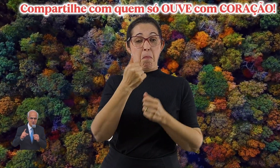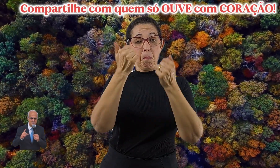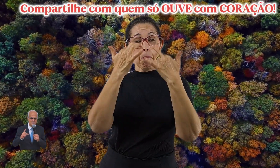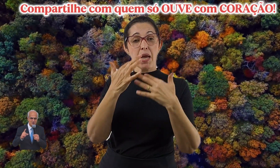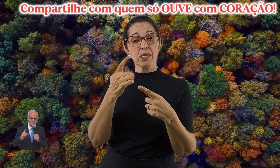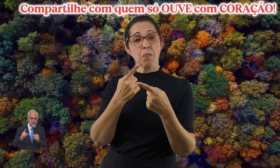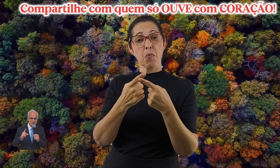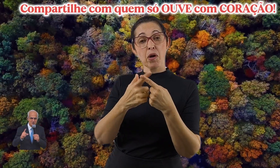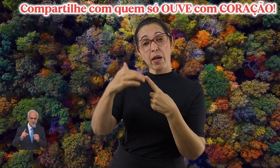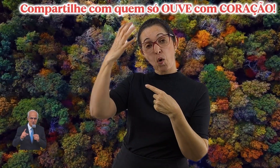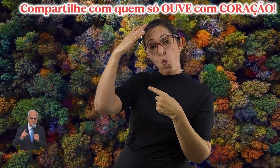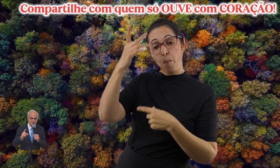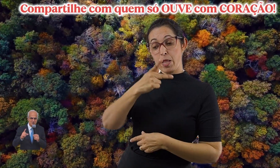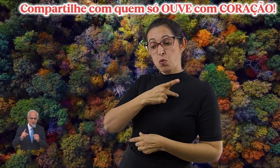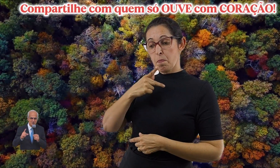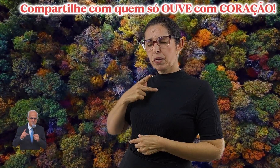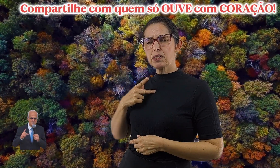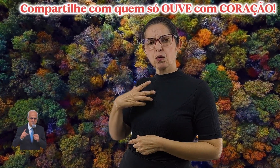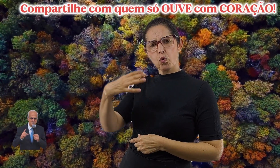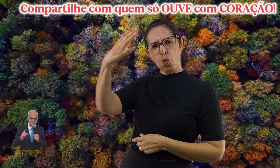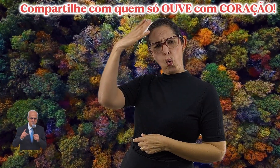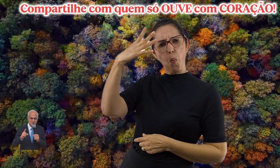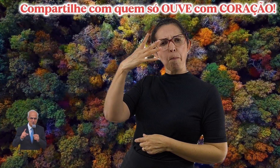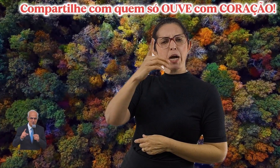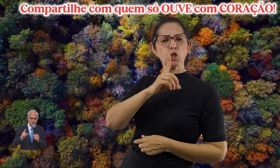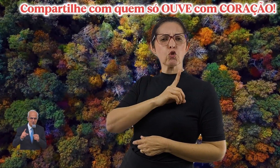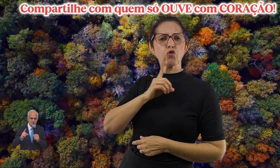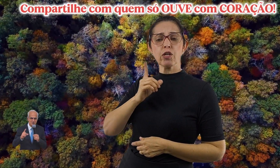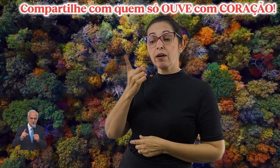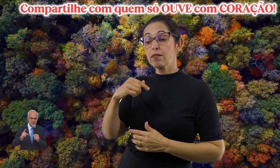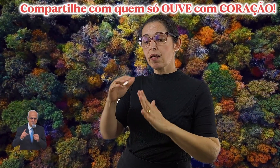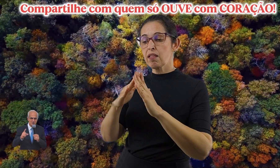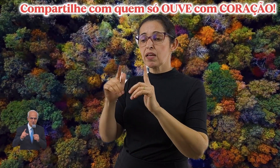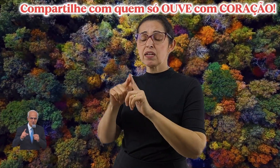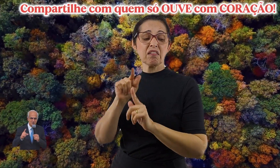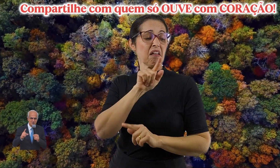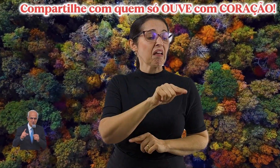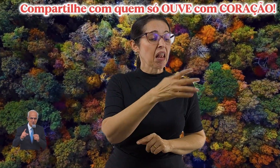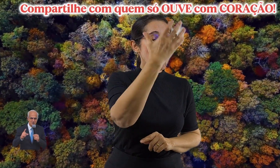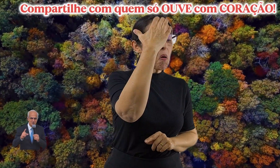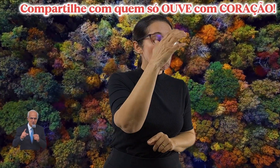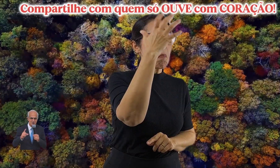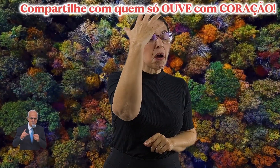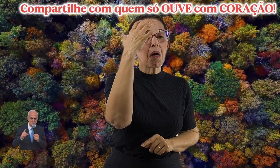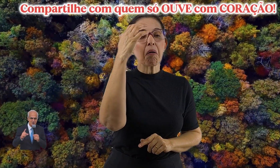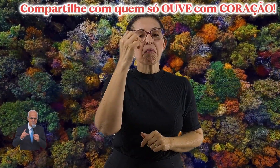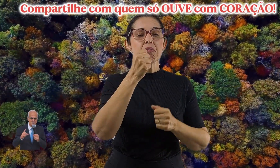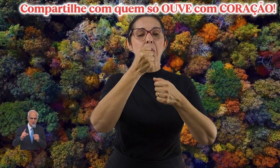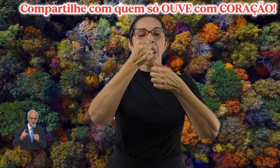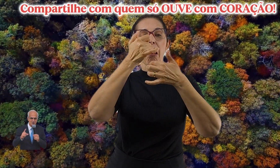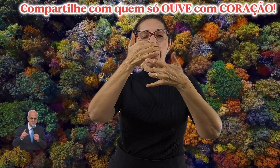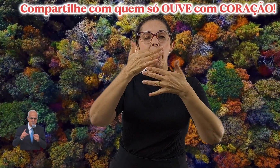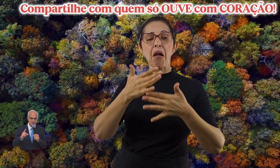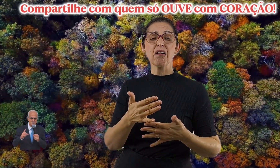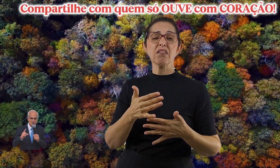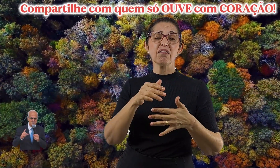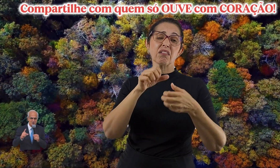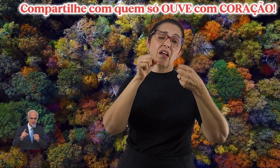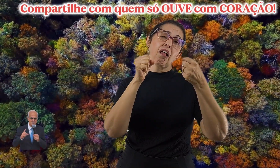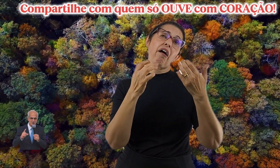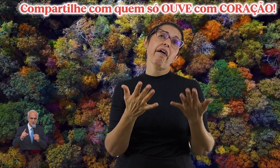bênção por causa do diácono da sua igreja, que você não é uma bênção por causa da irmã fulana de tal, ou por causa do seu marido, ou da sua esposa, ou do seu filho.